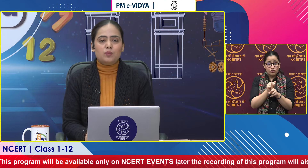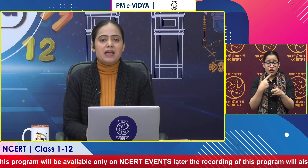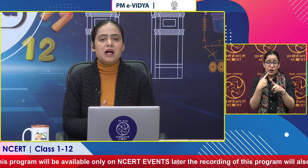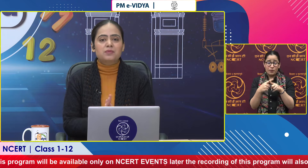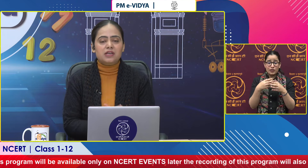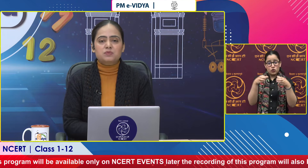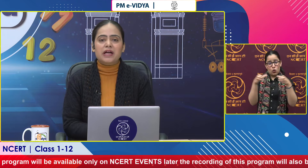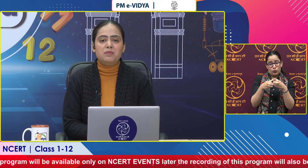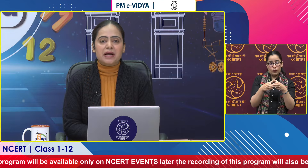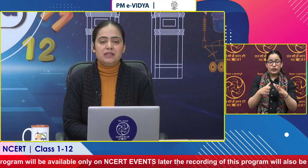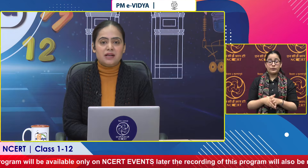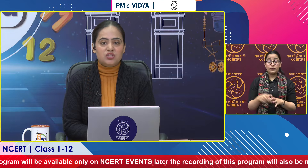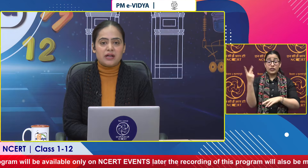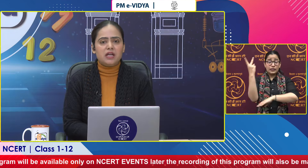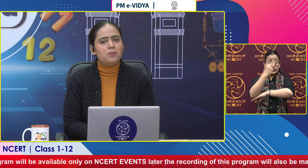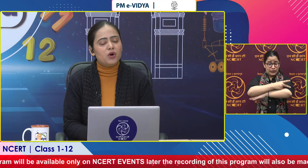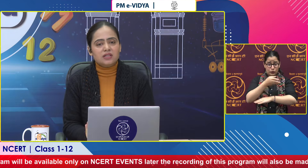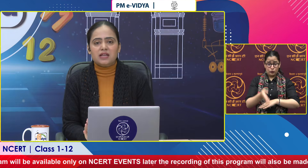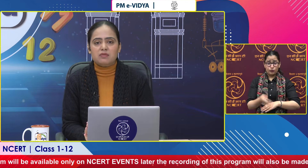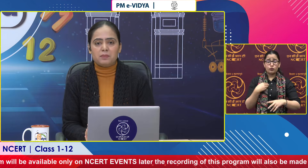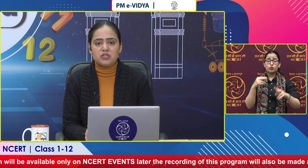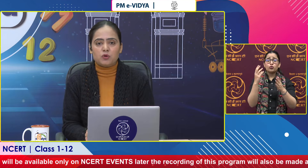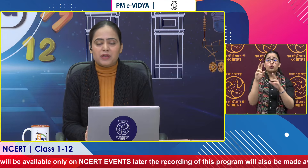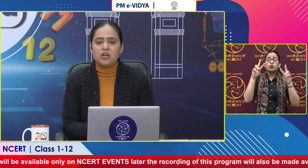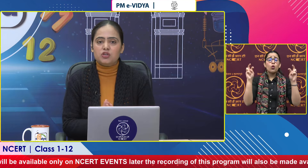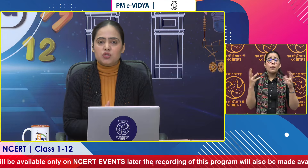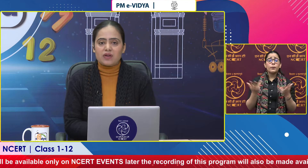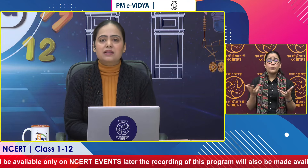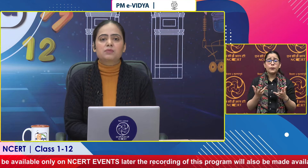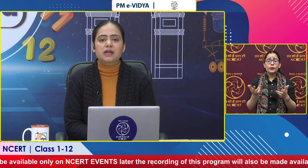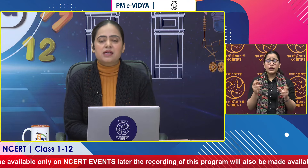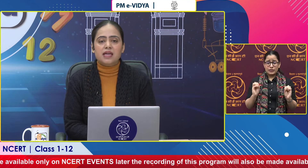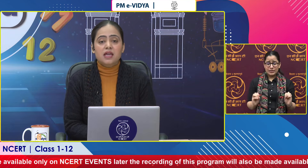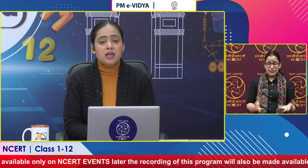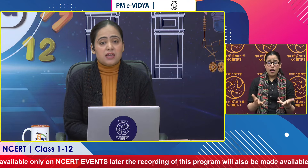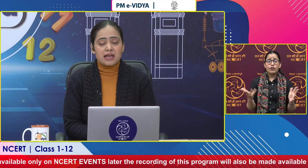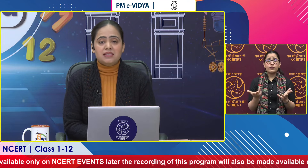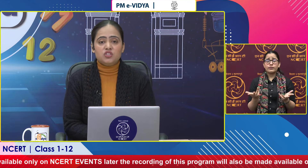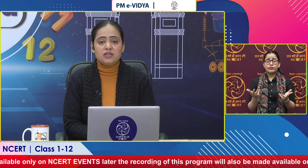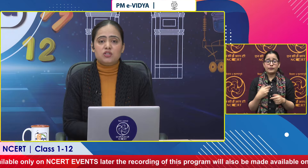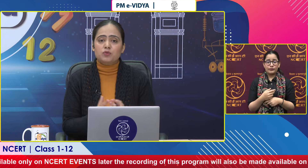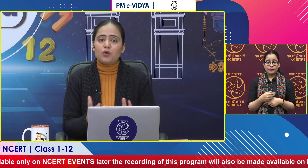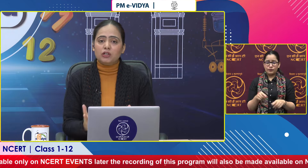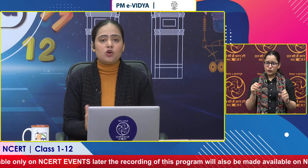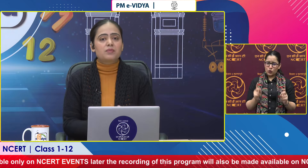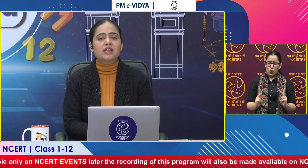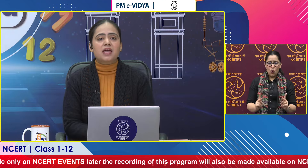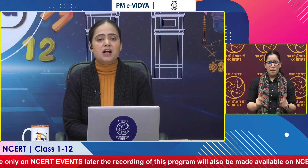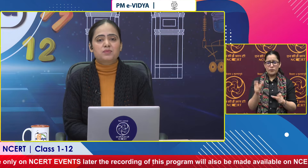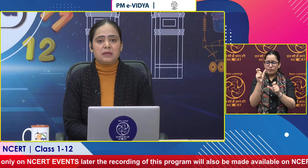में हम किस बारे में बात करने जा रहे हैं? बहुत सारे मेरे पास टॉपिक हैं, और शुरुआत हम करेंगे एक ऐसी चीज़ से जो बहुत कॉमन है हम सब